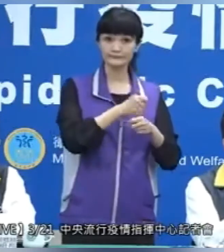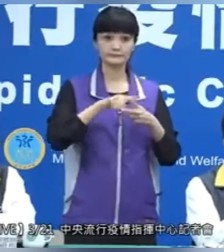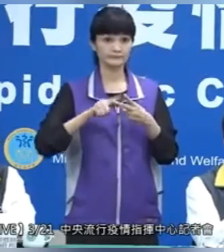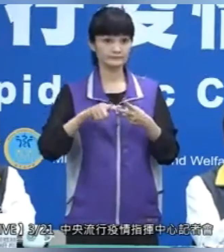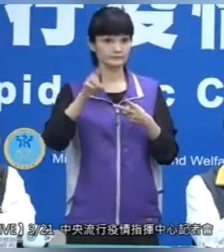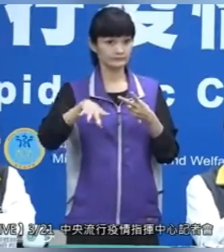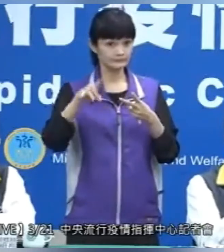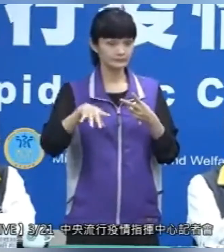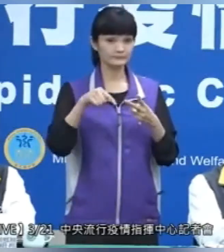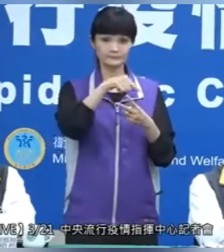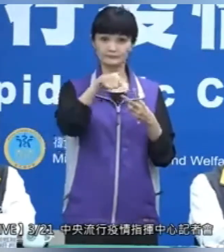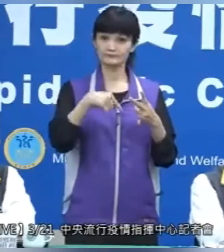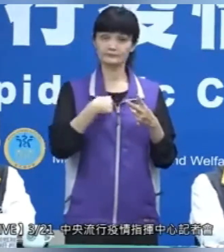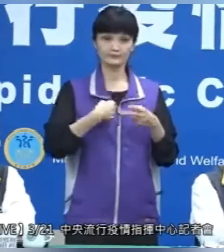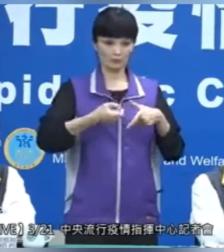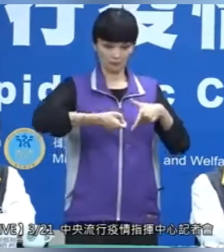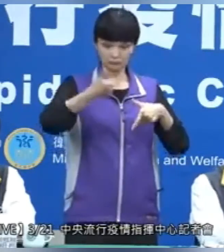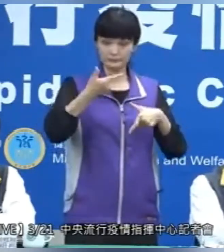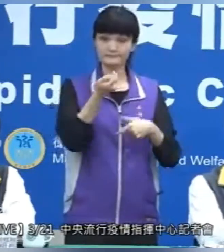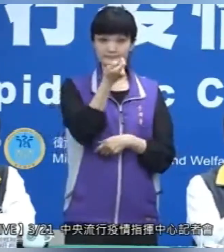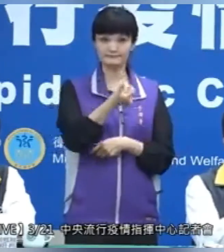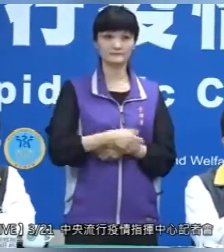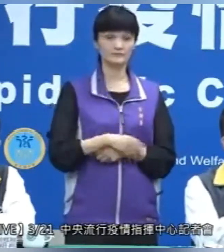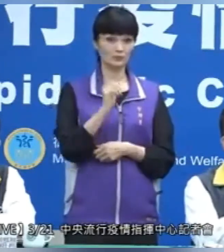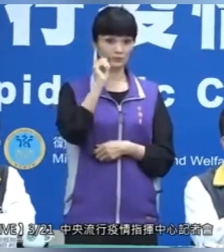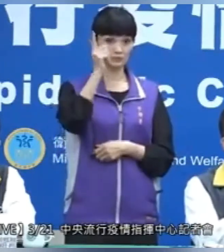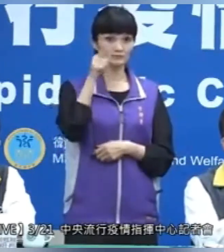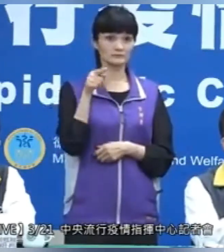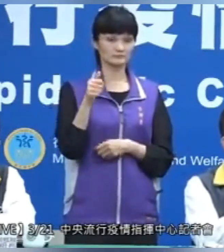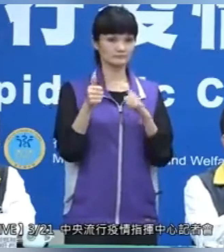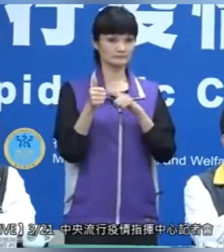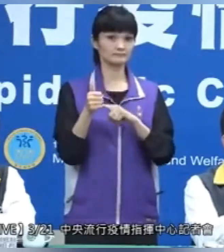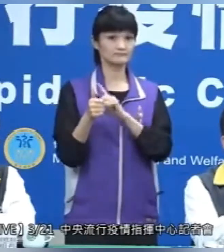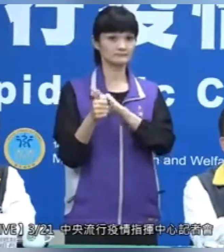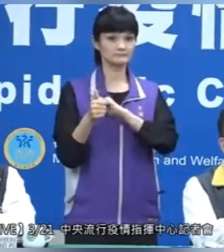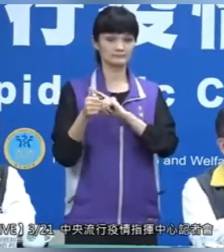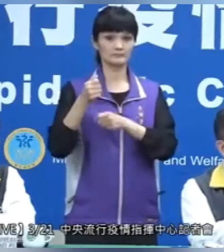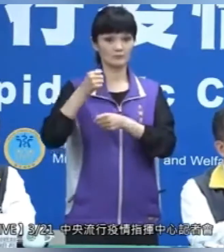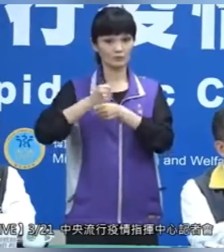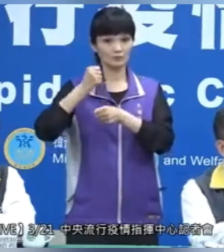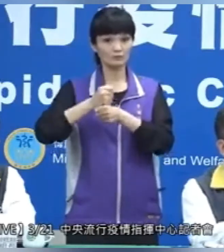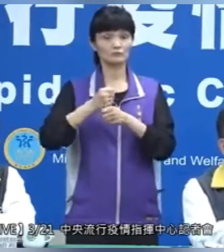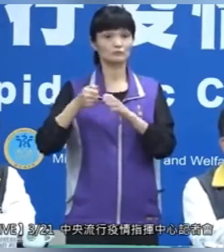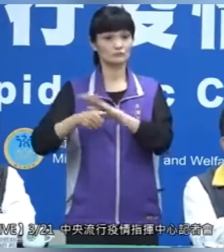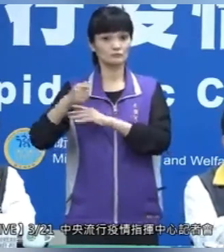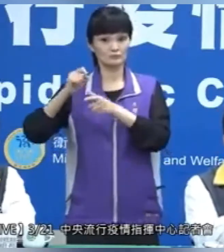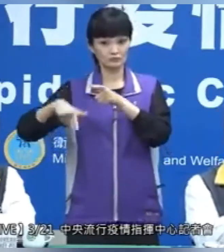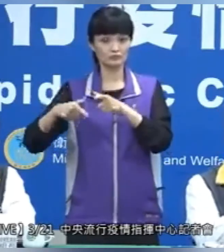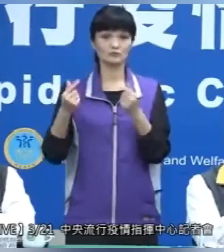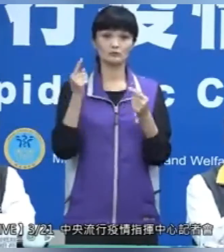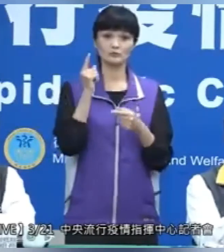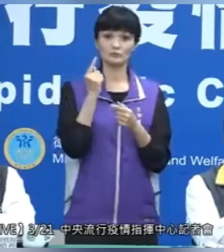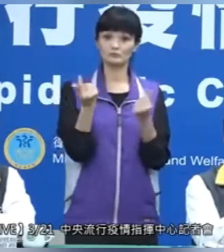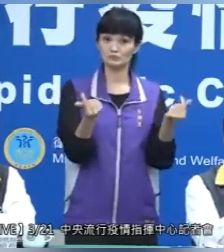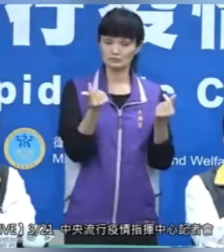实我们似乎很少去公布了哈，除了他的自己的单位哈，像上次在台积电，或者是像中研